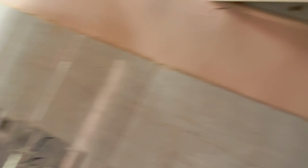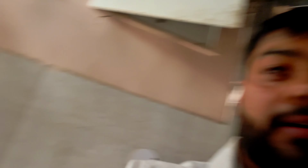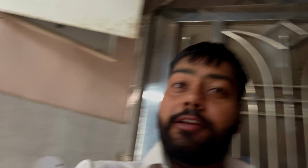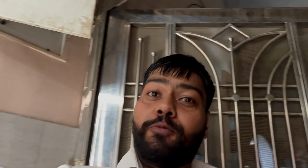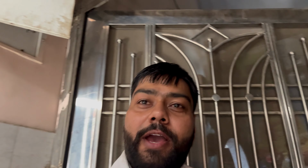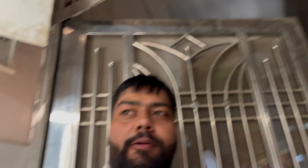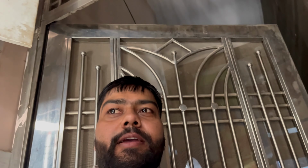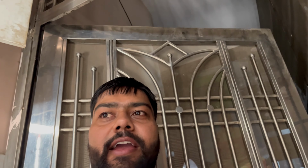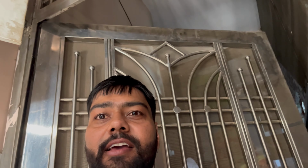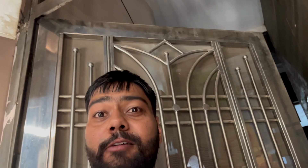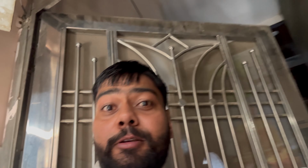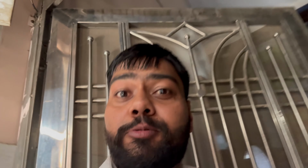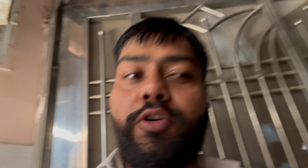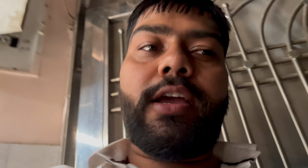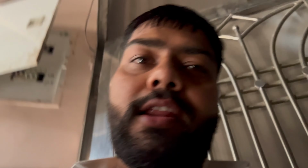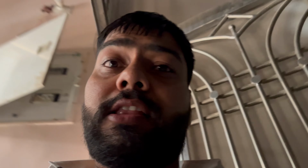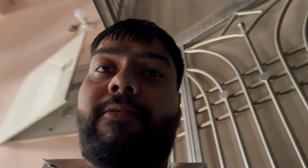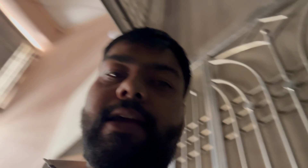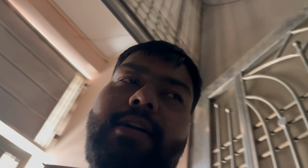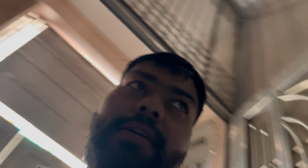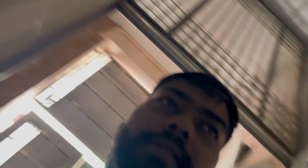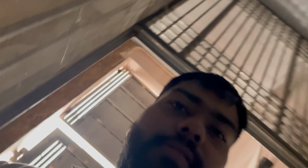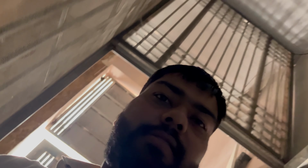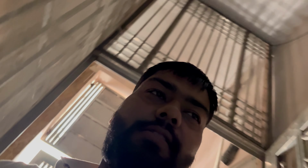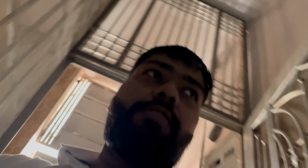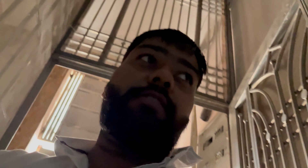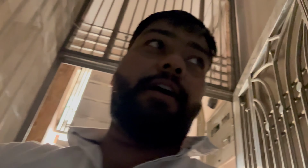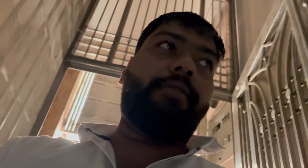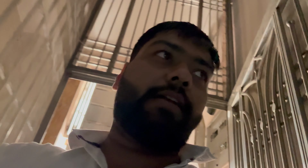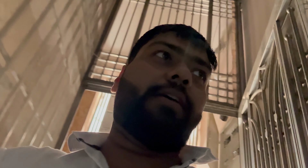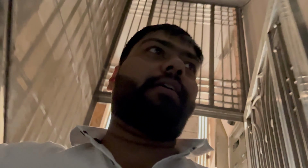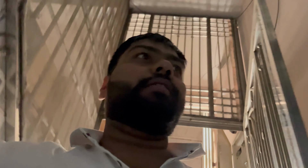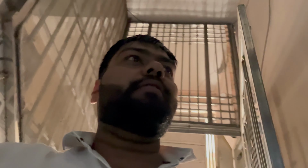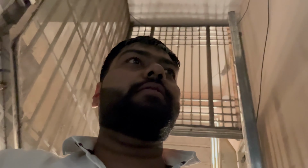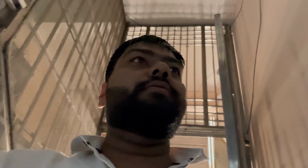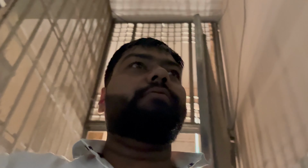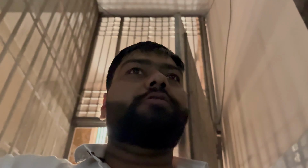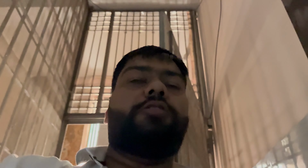ये दोपहर में आएंगे, जब सब सोएंगे ना तब आएंगे, उन्होंने ड्रामे कर रखे हैं। चलो भाई